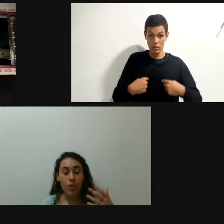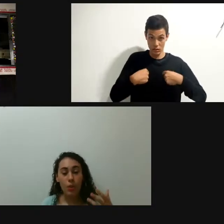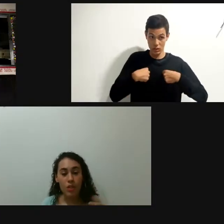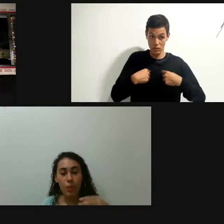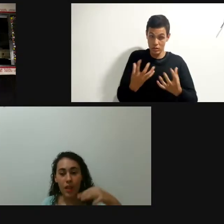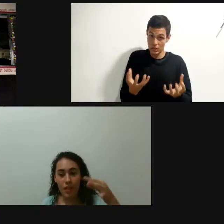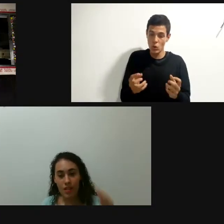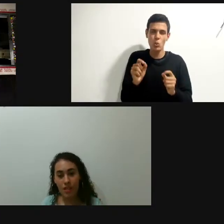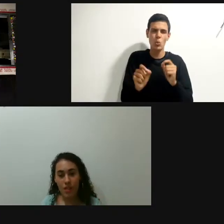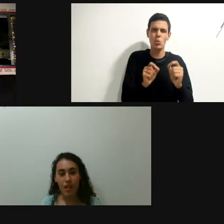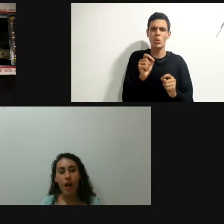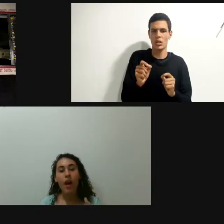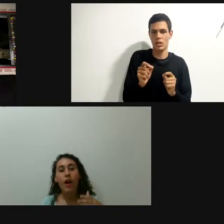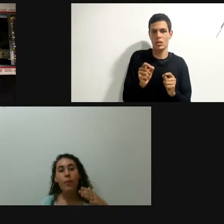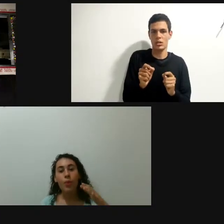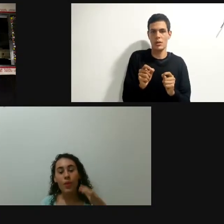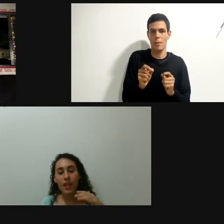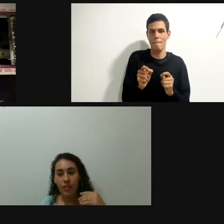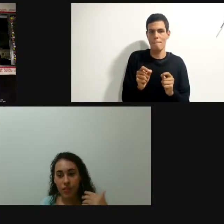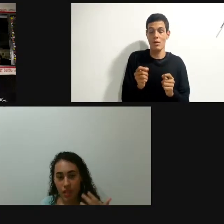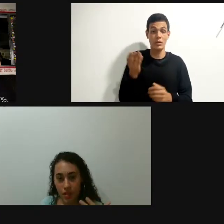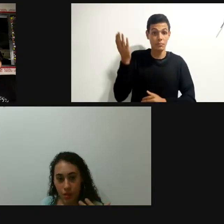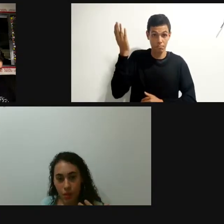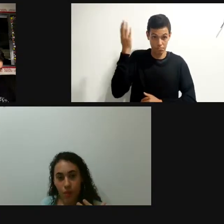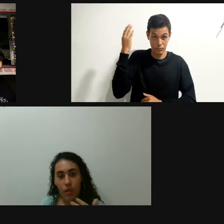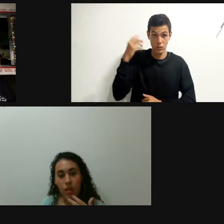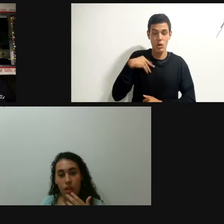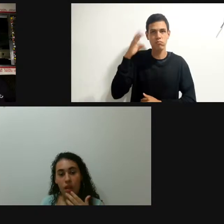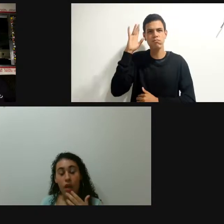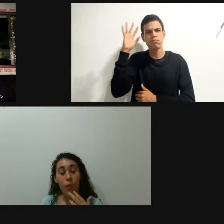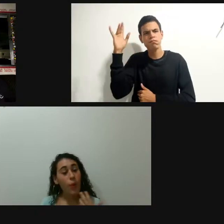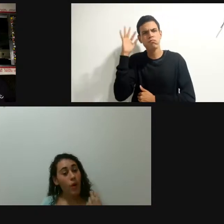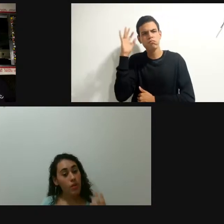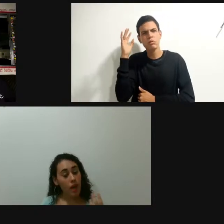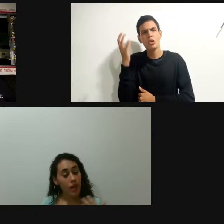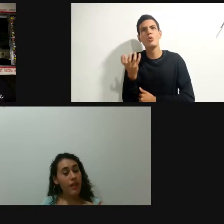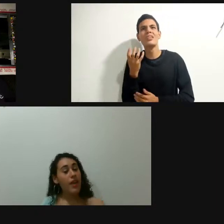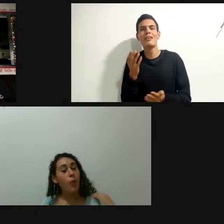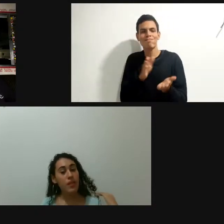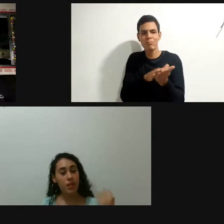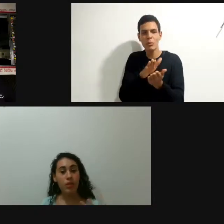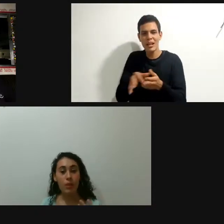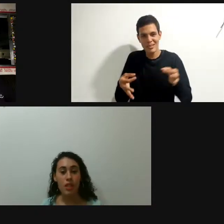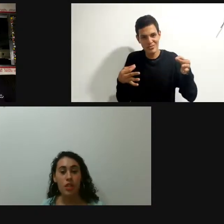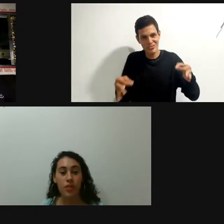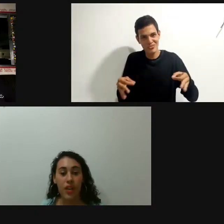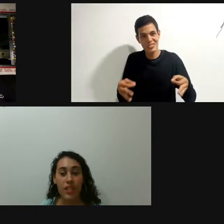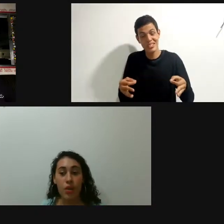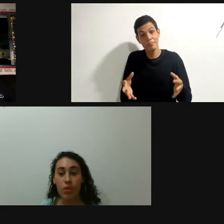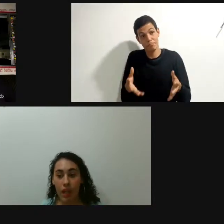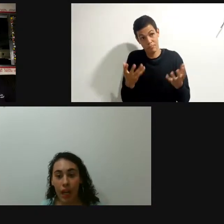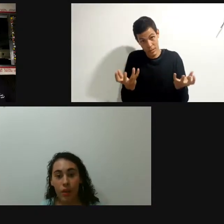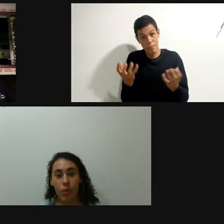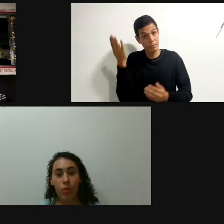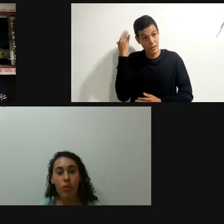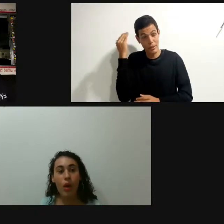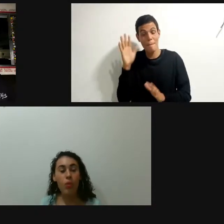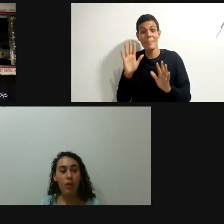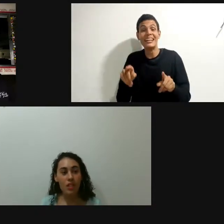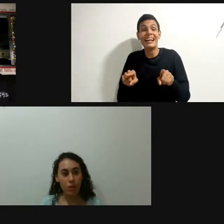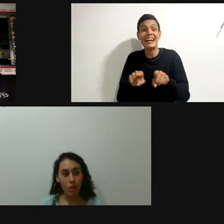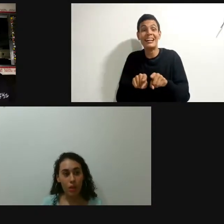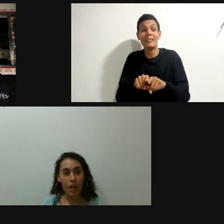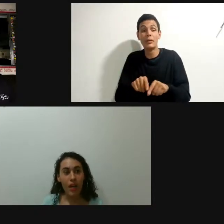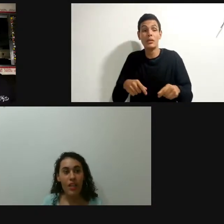desde o começo eu pretendia publicar físico. Tem a opção também de fazer contrato com